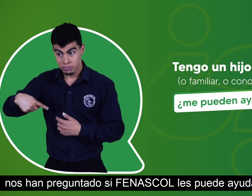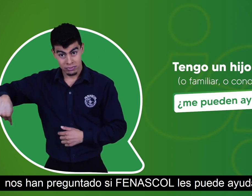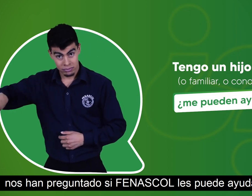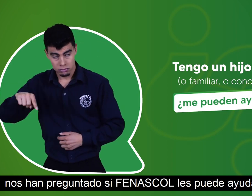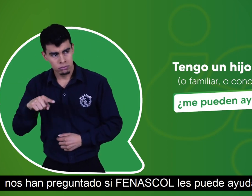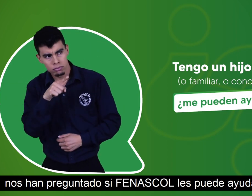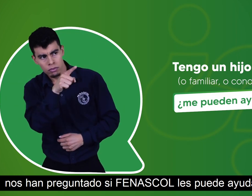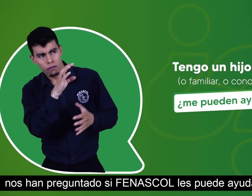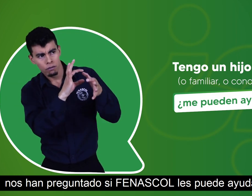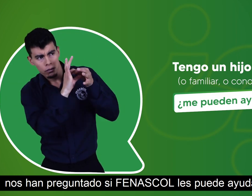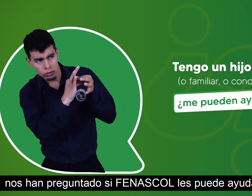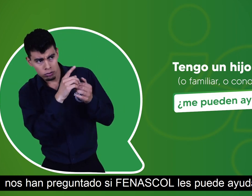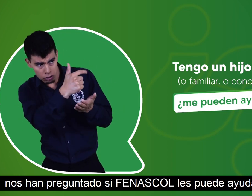FENASCOL les puede ayudar.